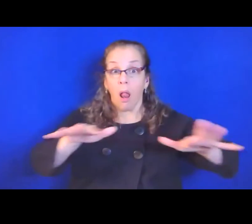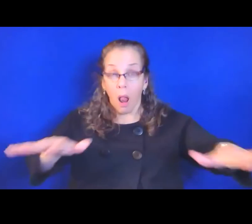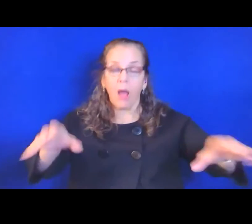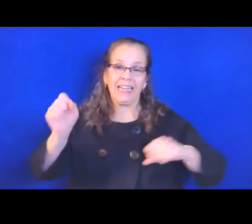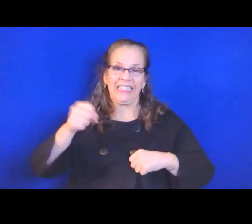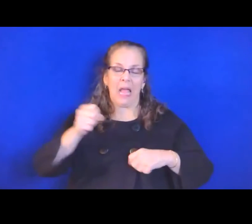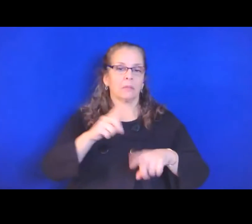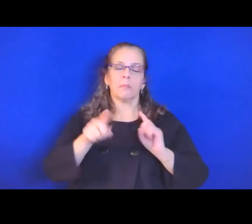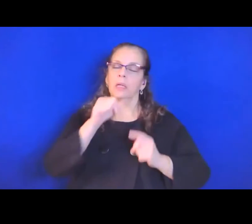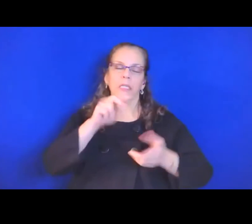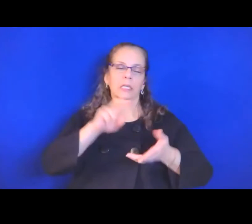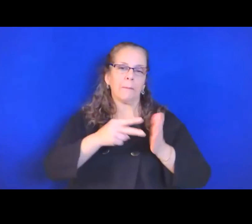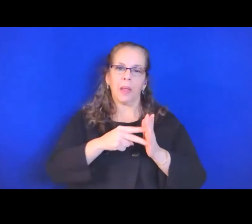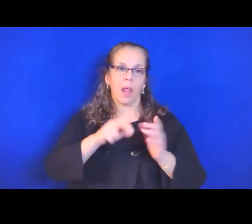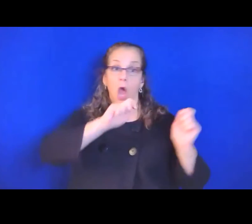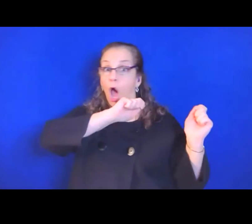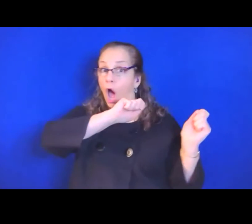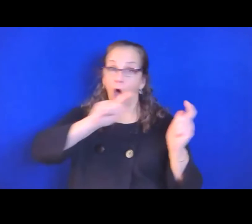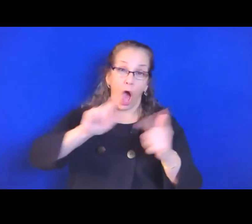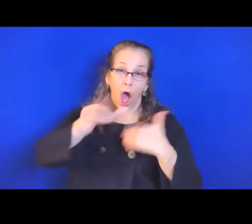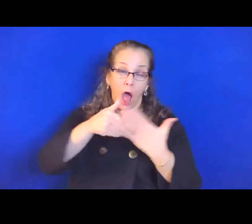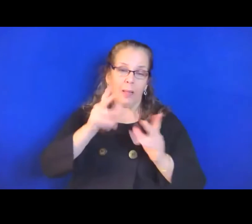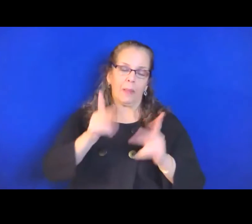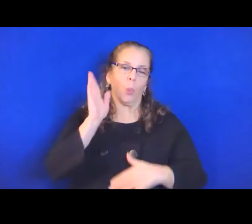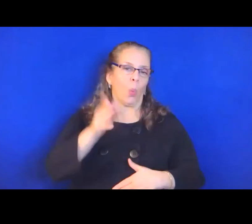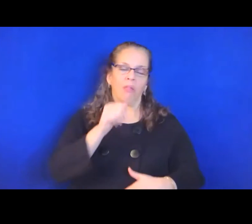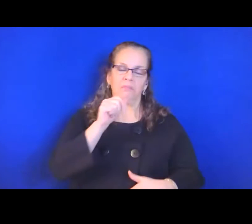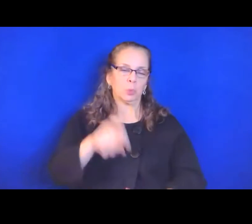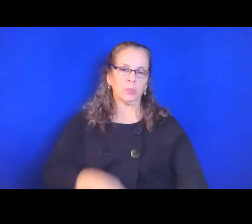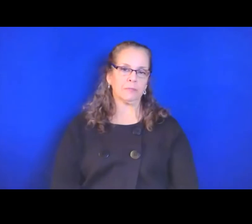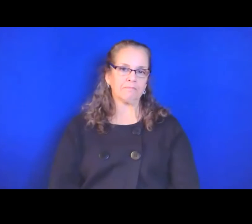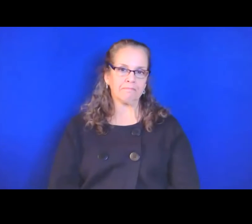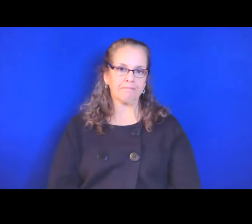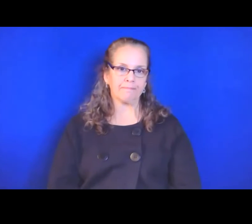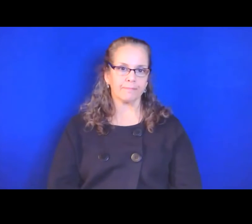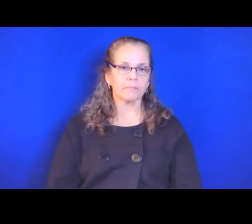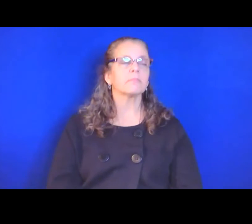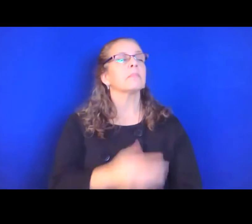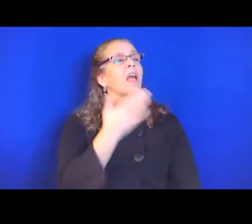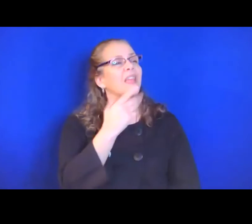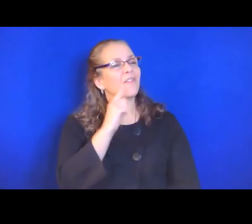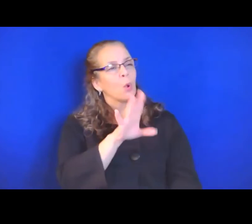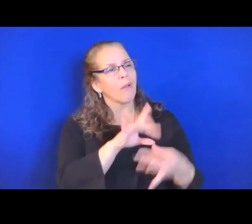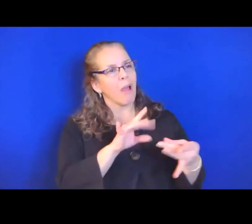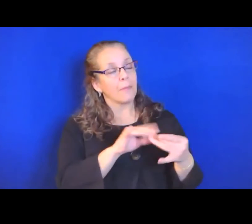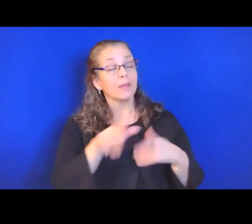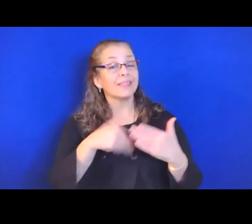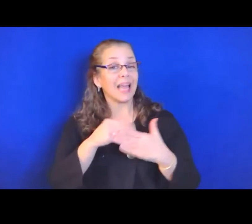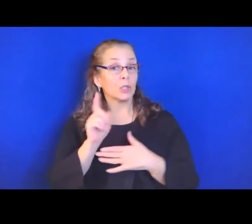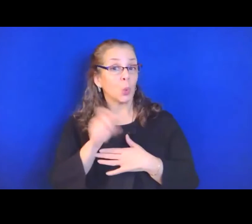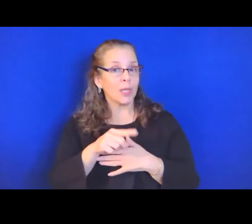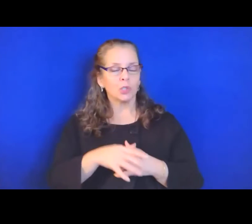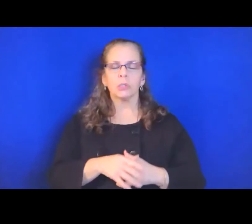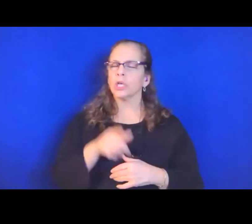这个卫生最好还是不要得到这个疫症。 Do you see us needing